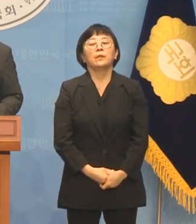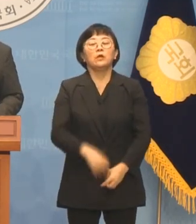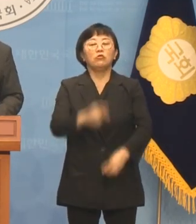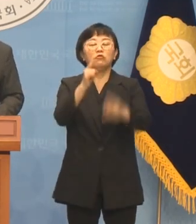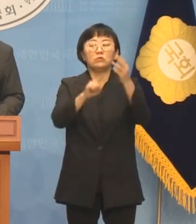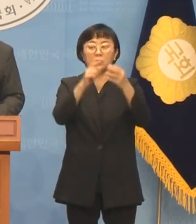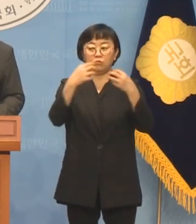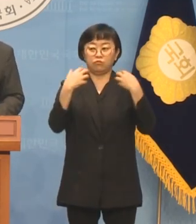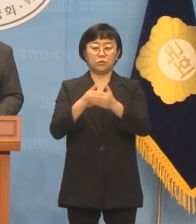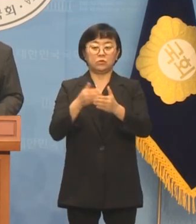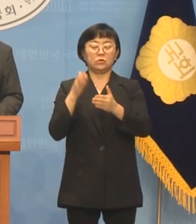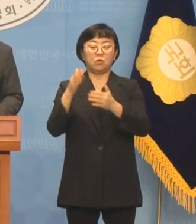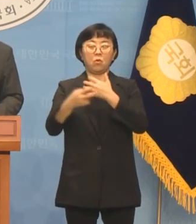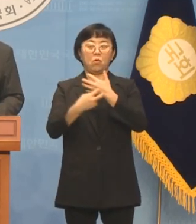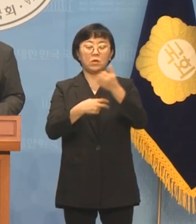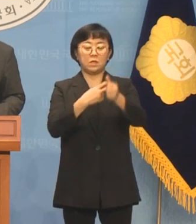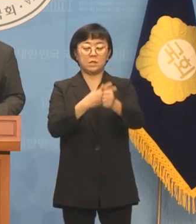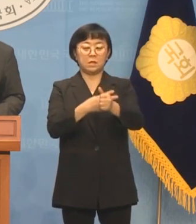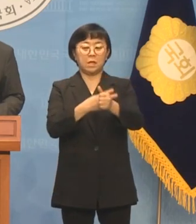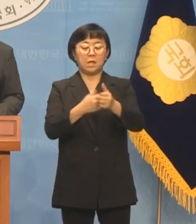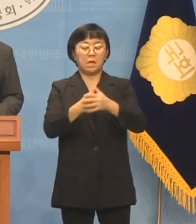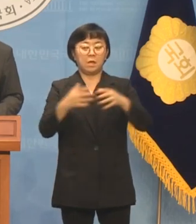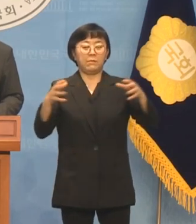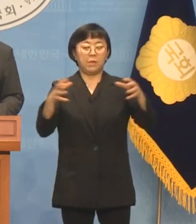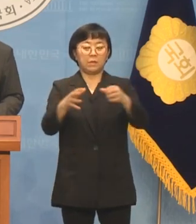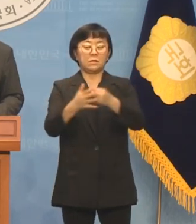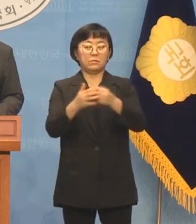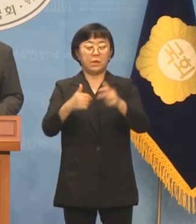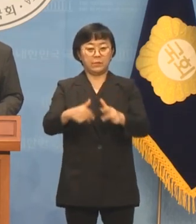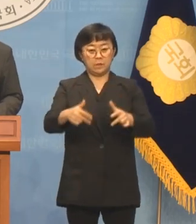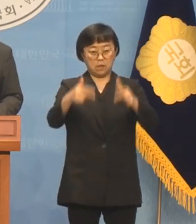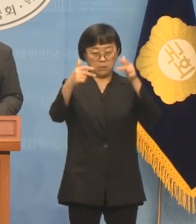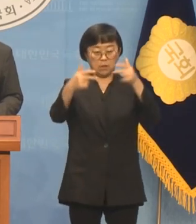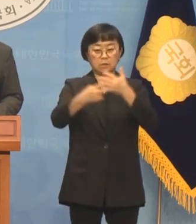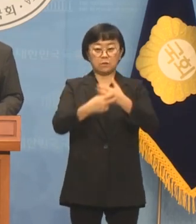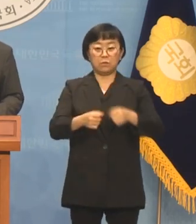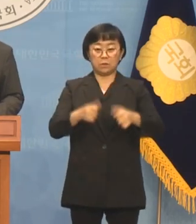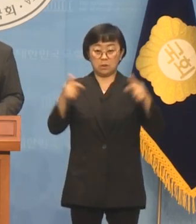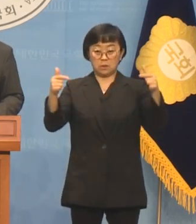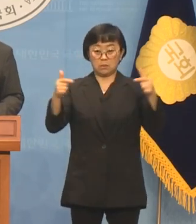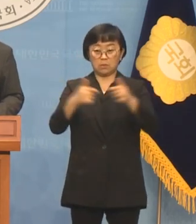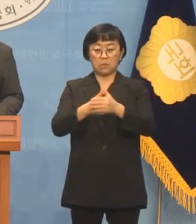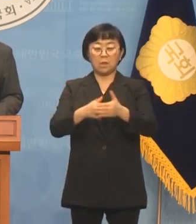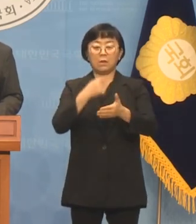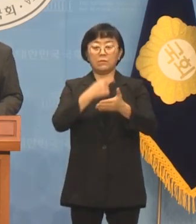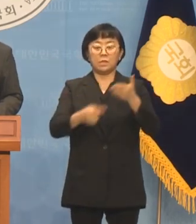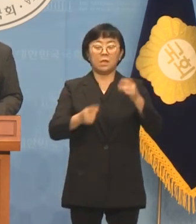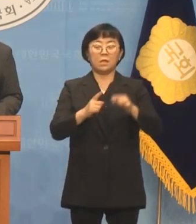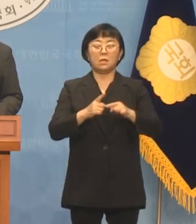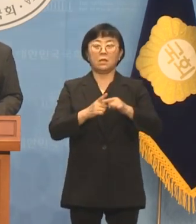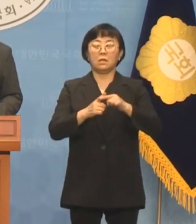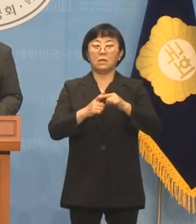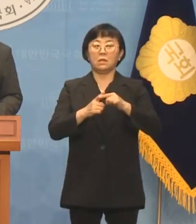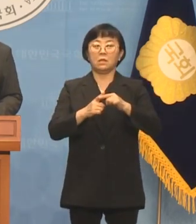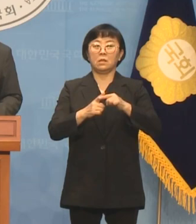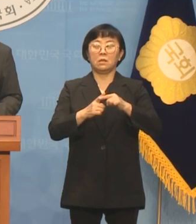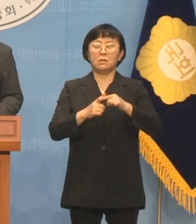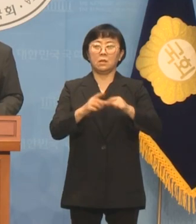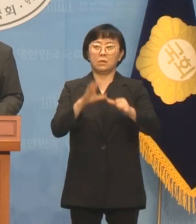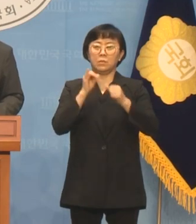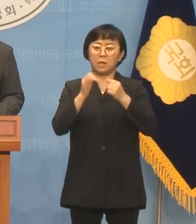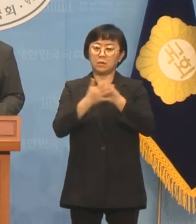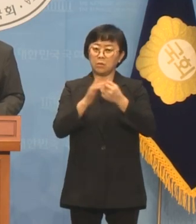윤석열 정부는 전공의가 행동에 돌입하자 비대면 진료를 전면 확대하고 PA 간호사 활용을